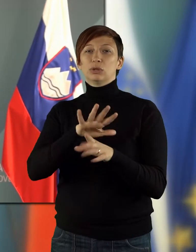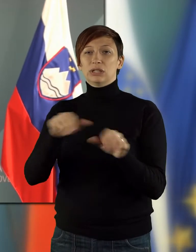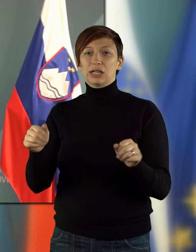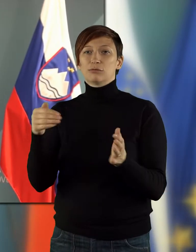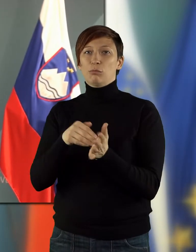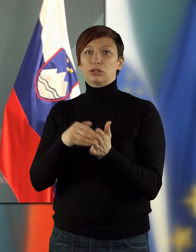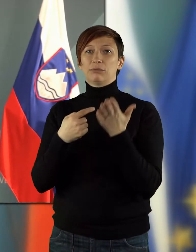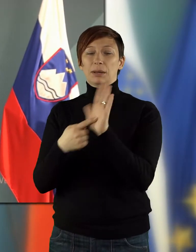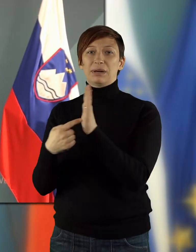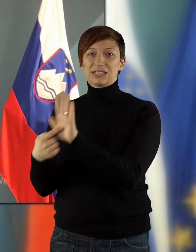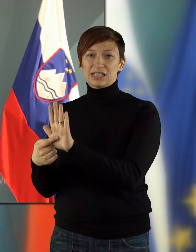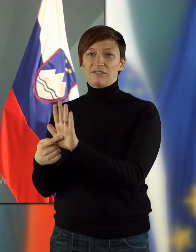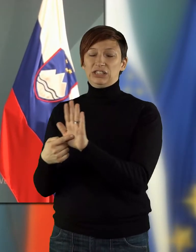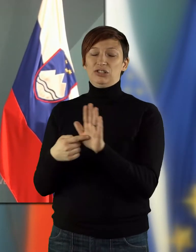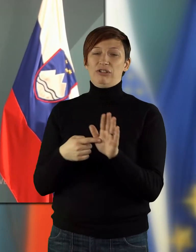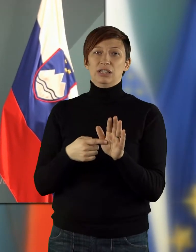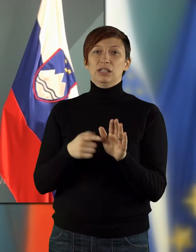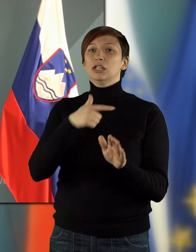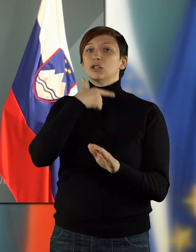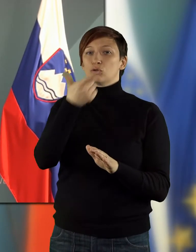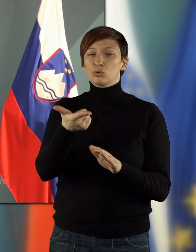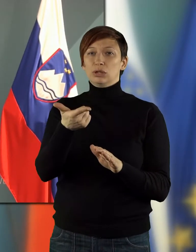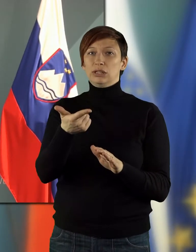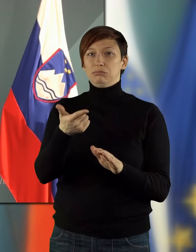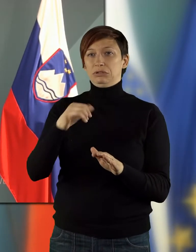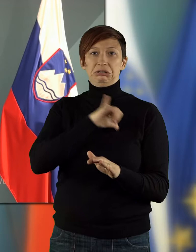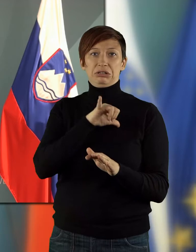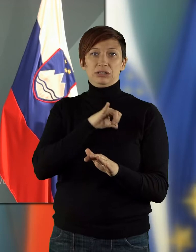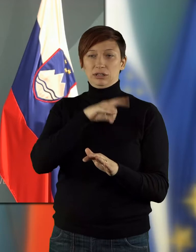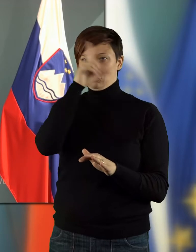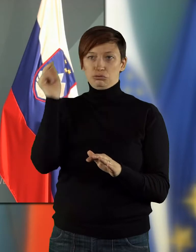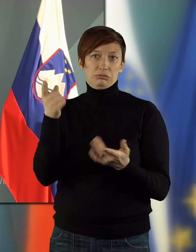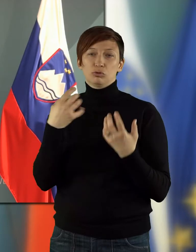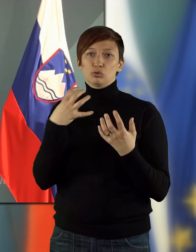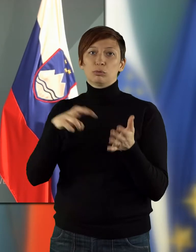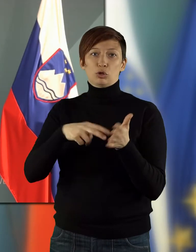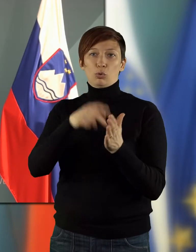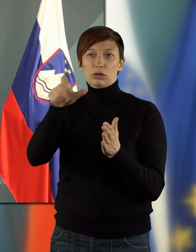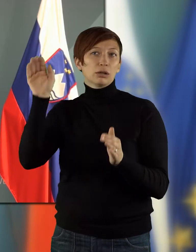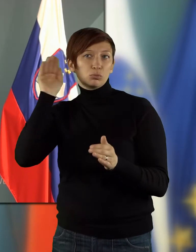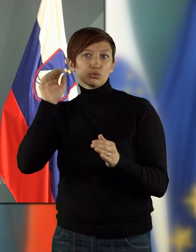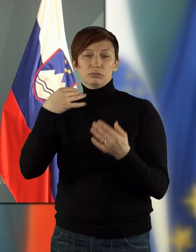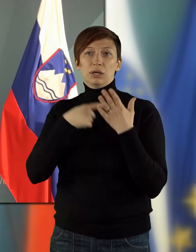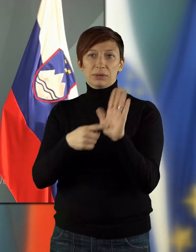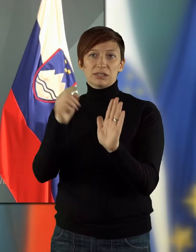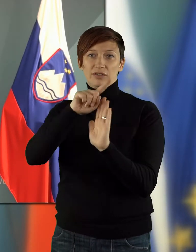Tudi naredili smo potrebne predstavitve zunanjim zainteresiranim oziroma